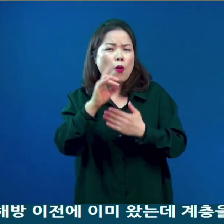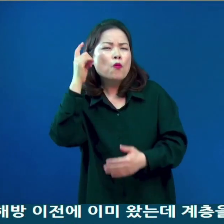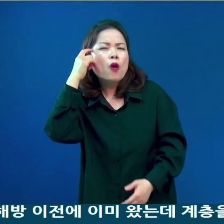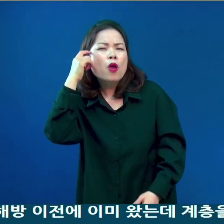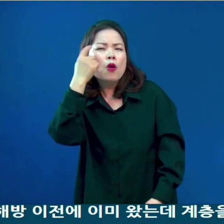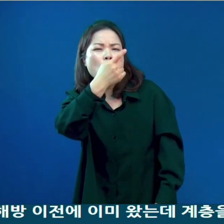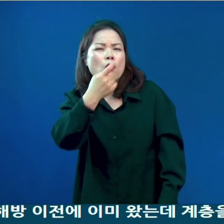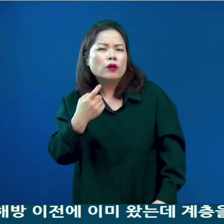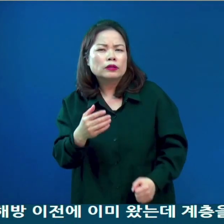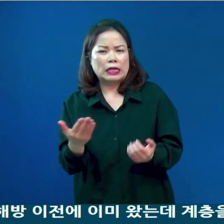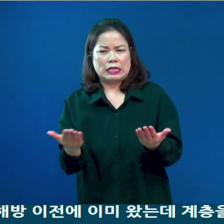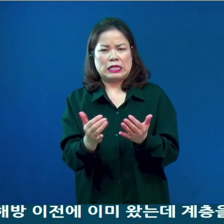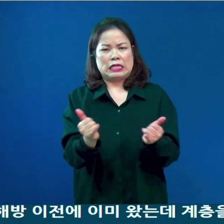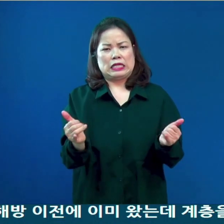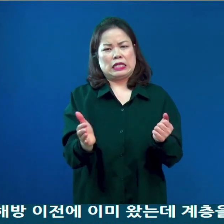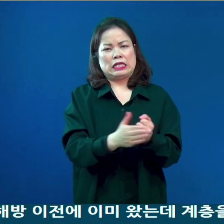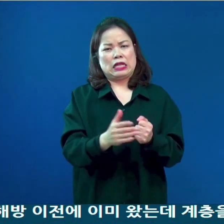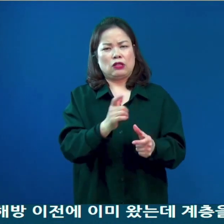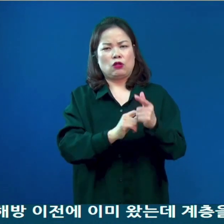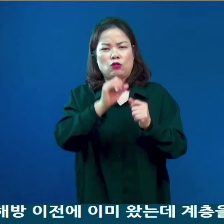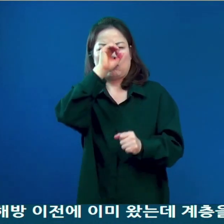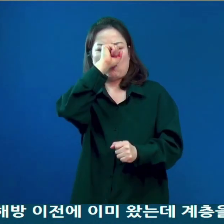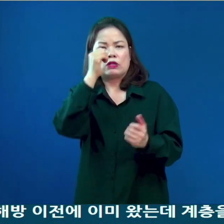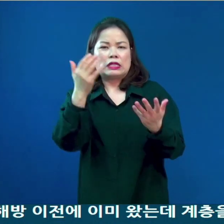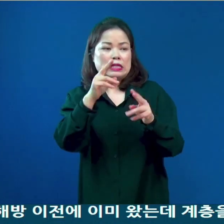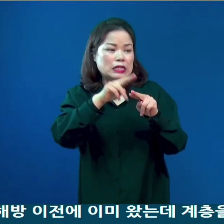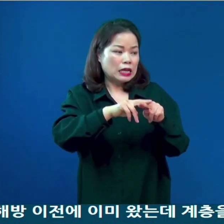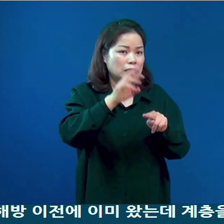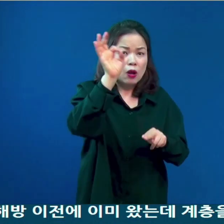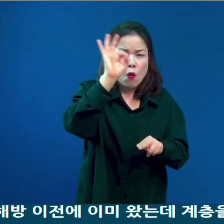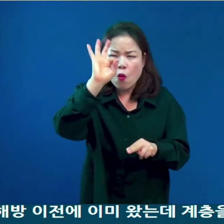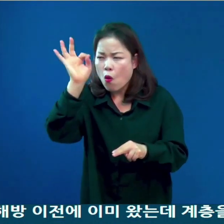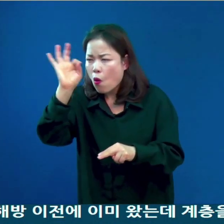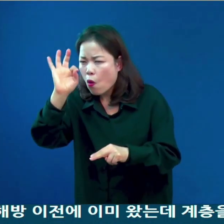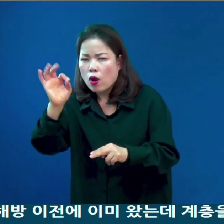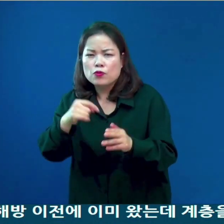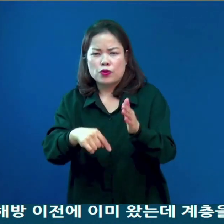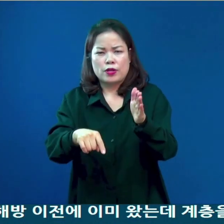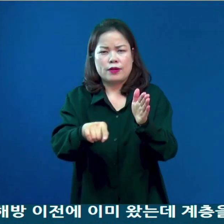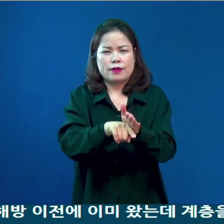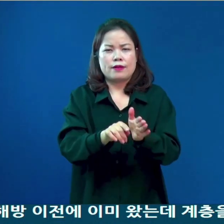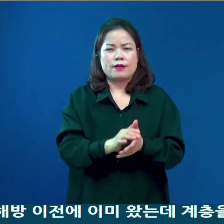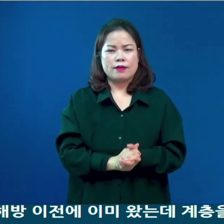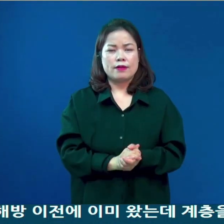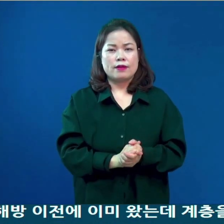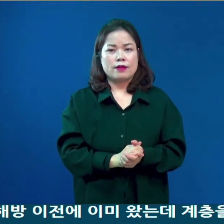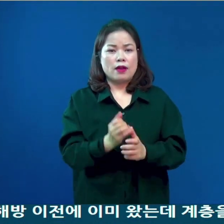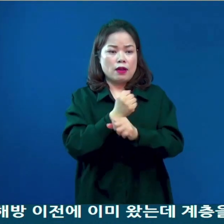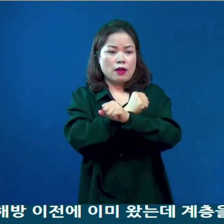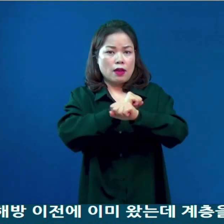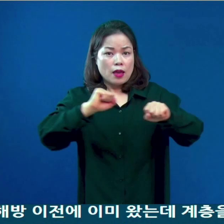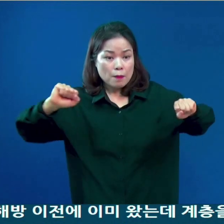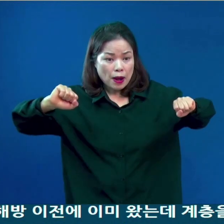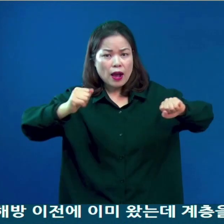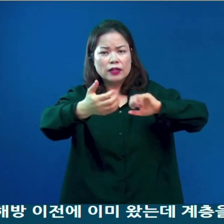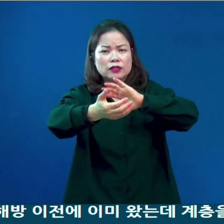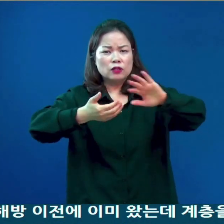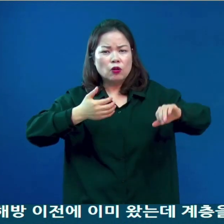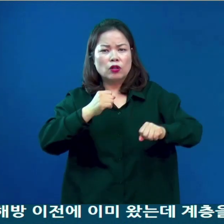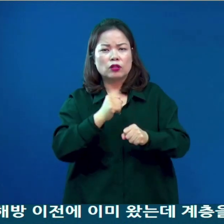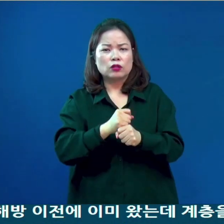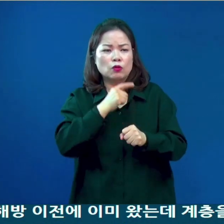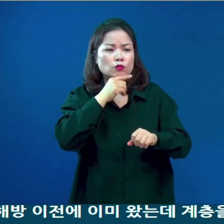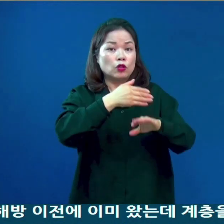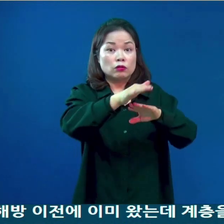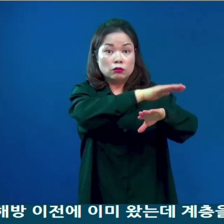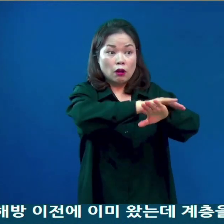왔느냐? 구직 때문에 왔겠죠. 더 좋은 일자리를 찾으러 왔겠죠. 사실 그 해방 이전에는 북한 지역이 훨씬